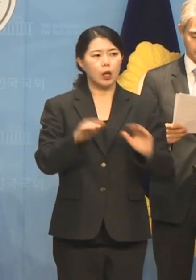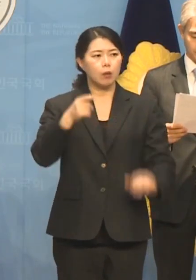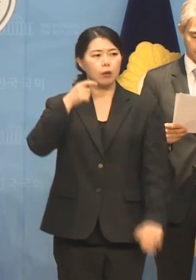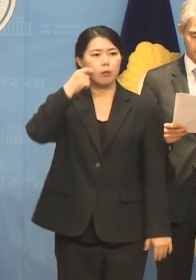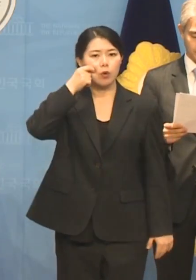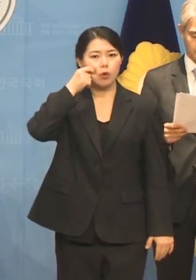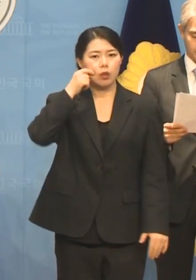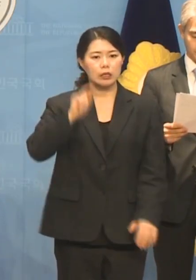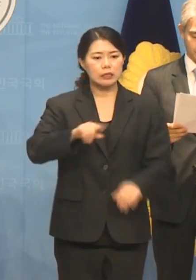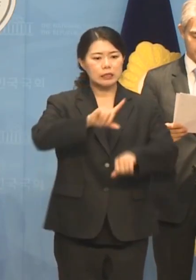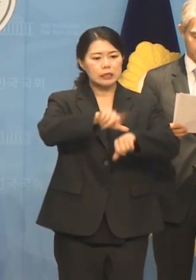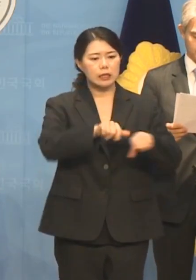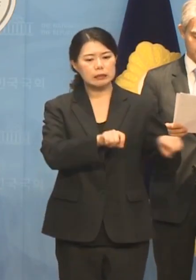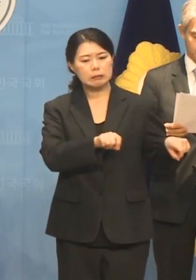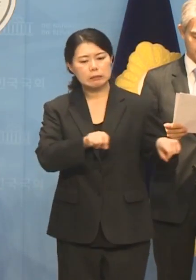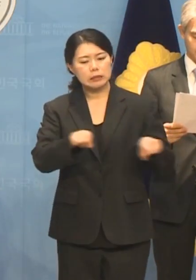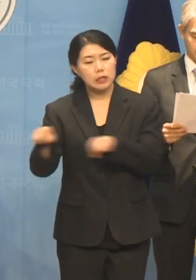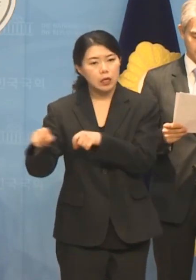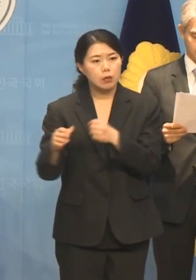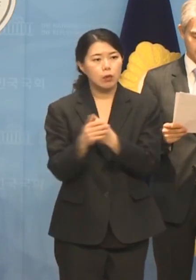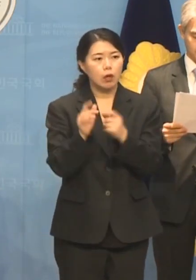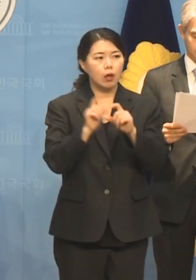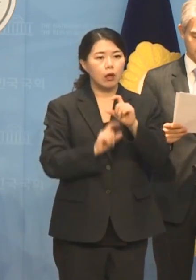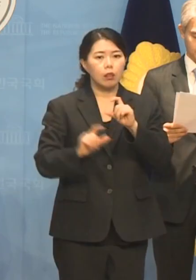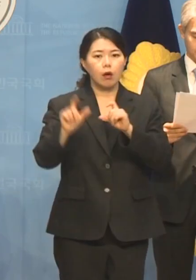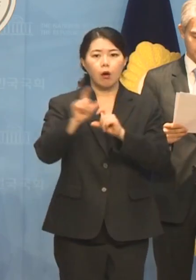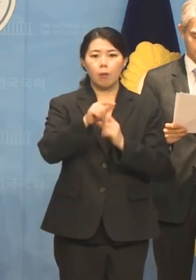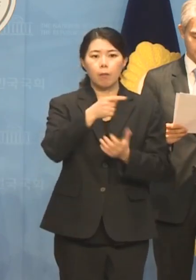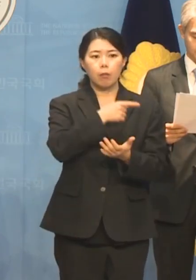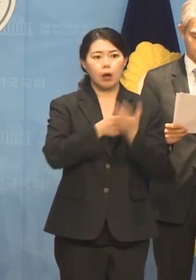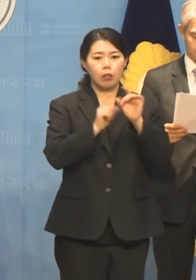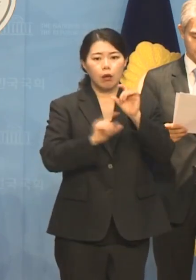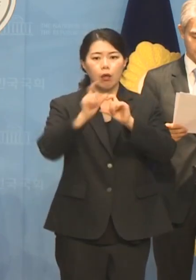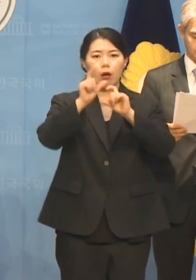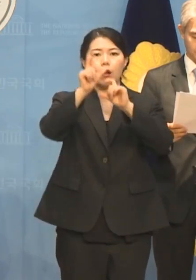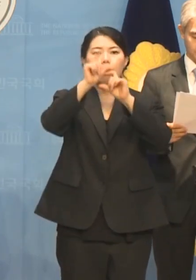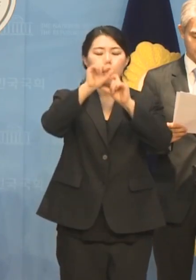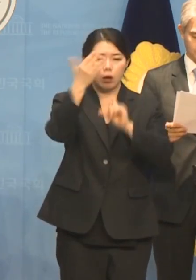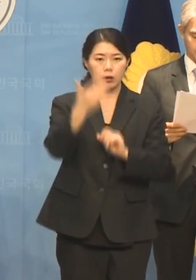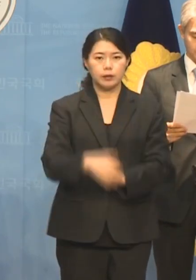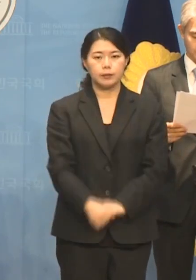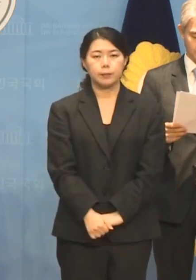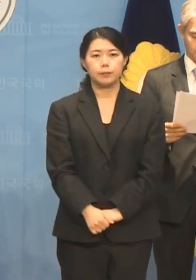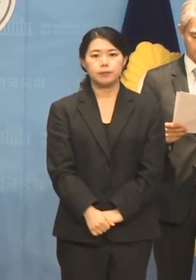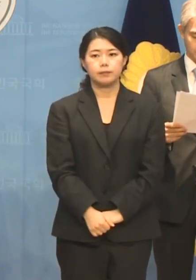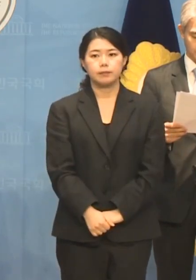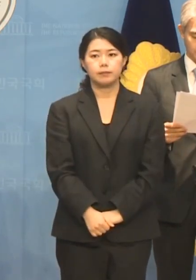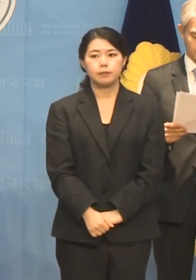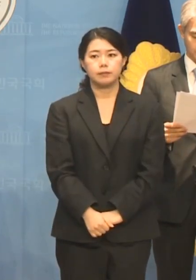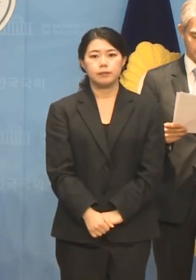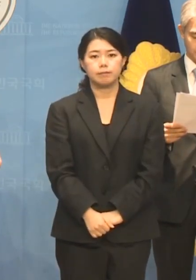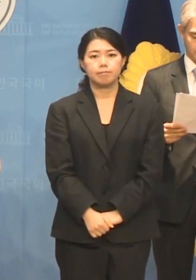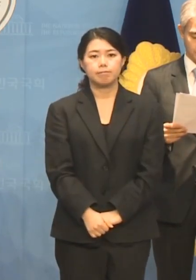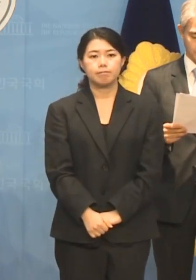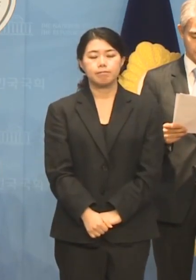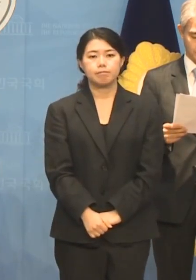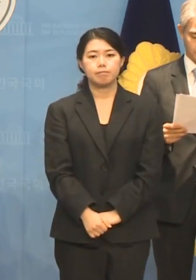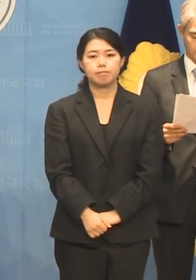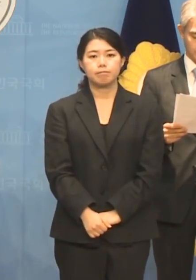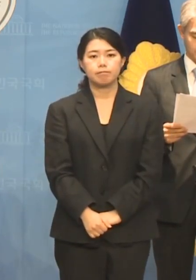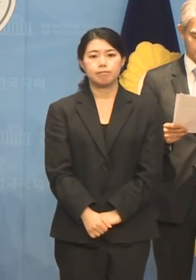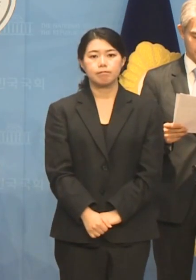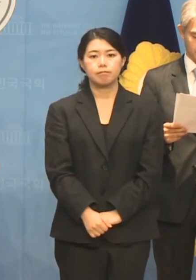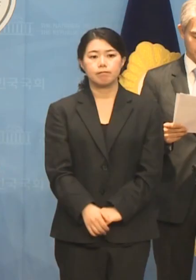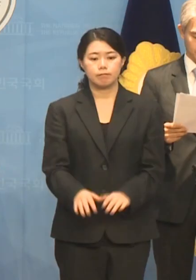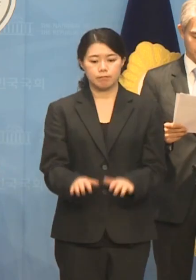취하지 않고 시간을 끄는 바람에 더 많은 부작용이 일어난 그런 상황을 맞게 되었습니다. 그래서